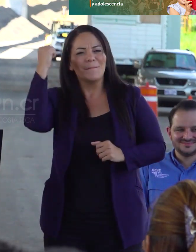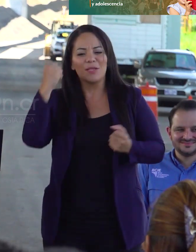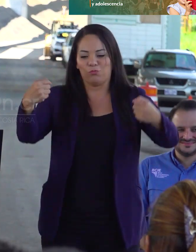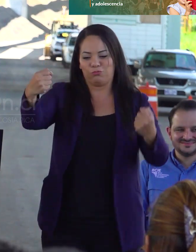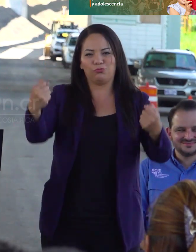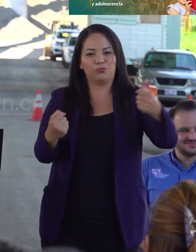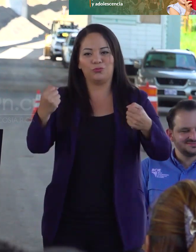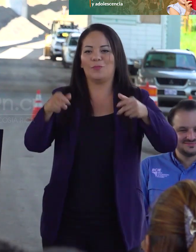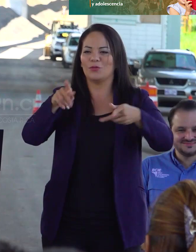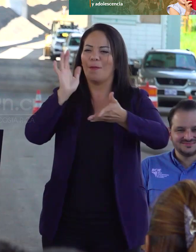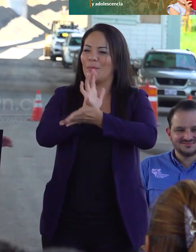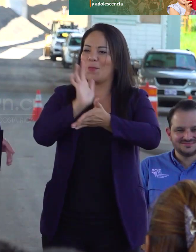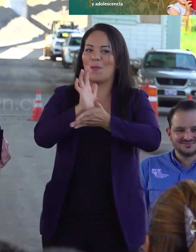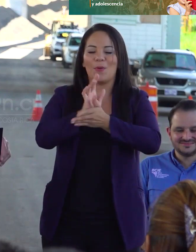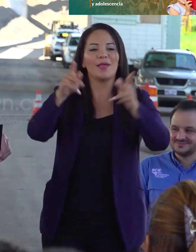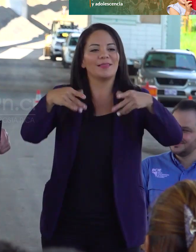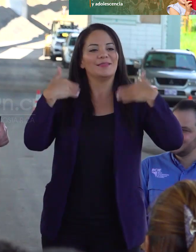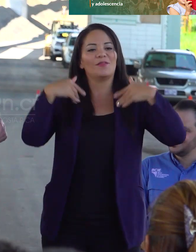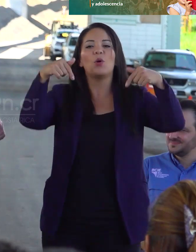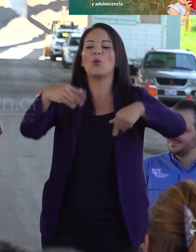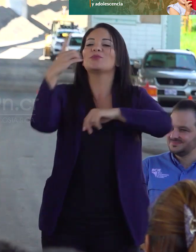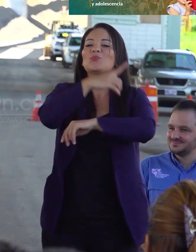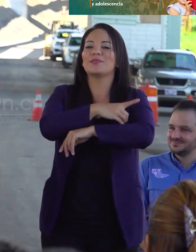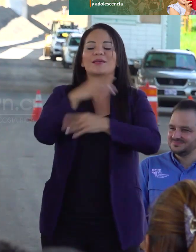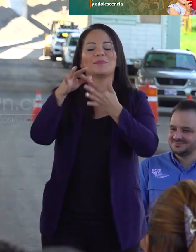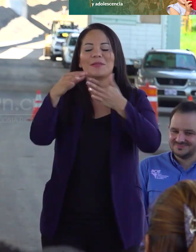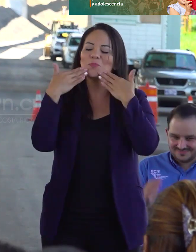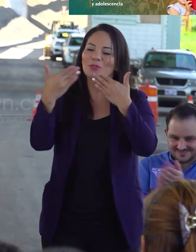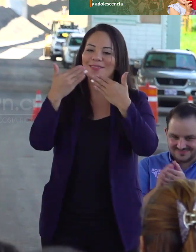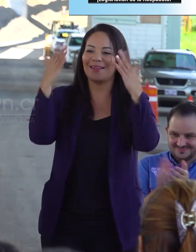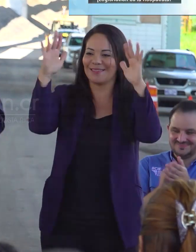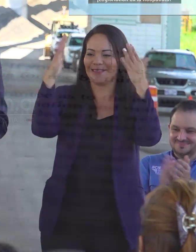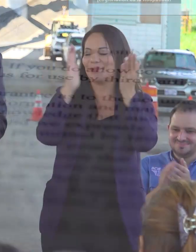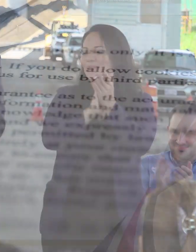de gente celebrando, porque hoy es un día para celebrar. Muchas gracias.